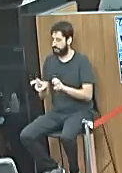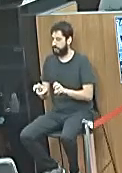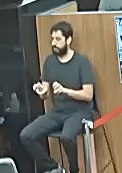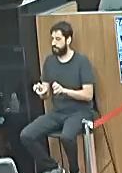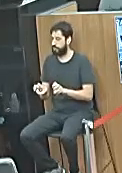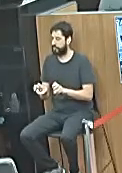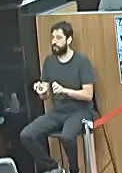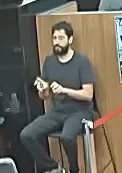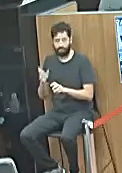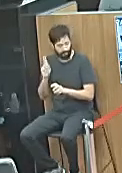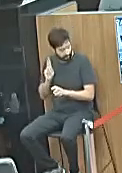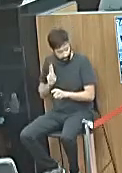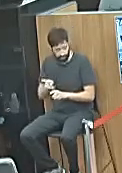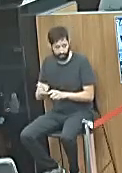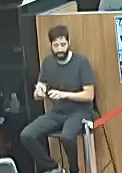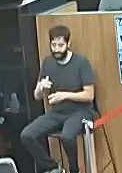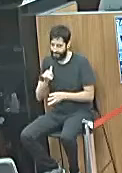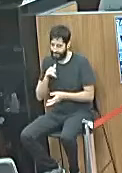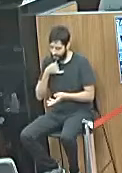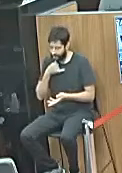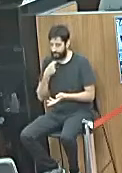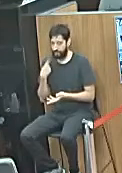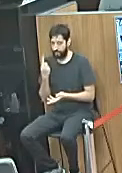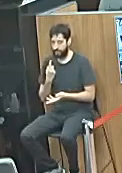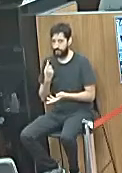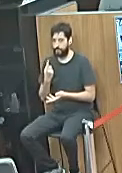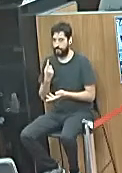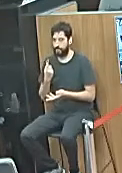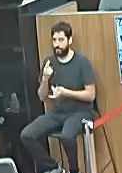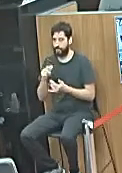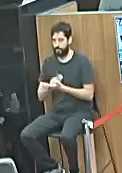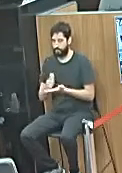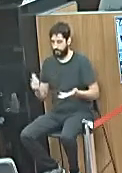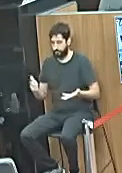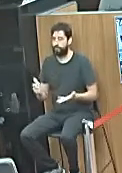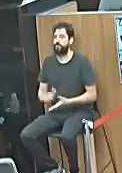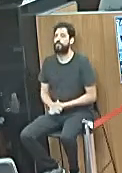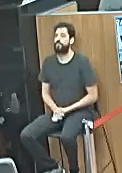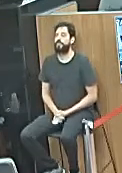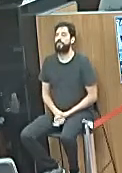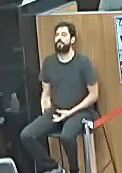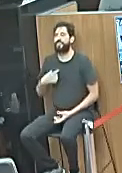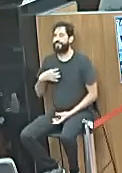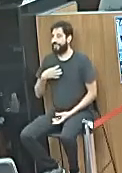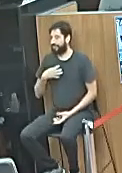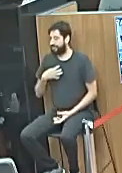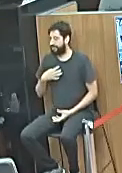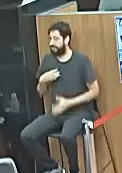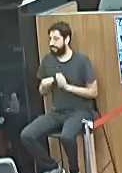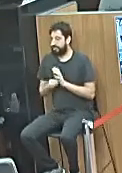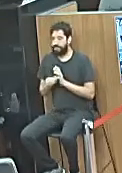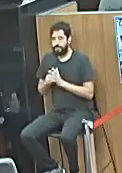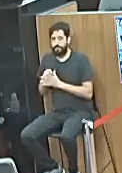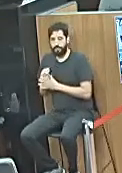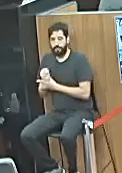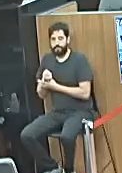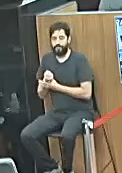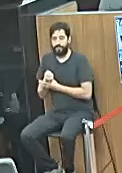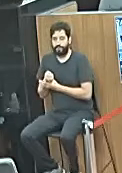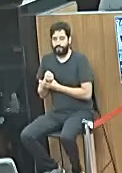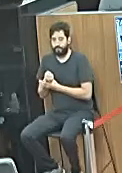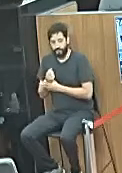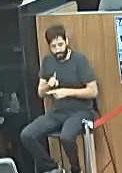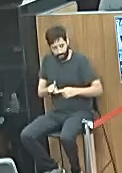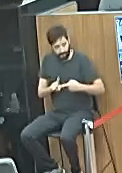diário infelizmente na nossa imprensa a sensação de segurança que nós temos somada